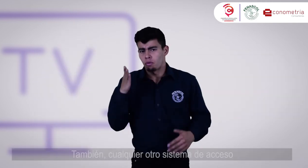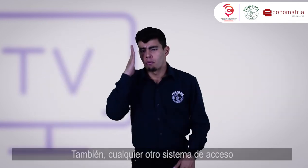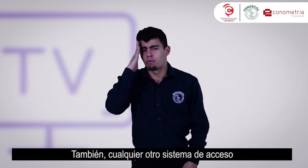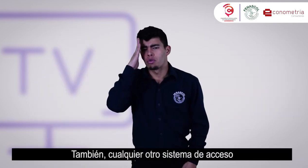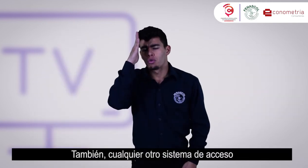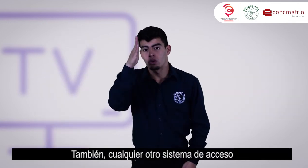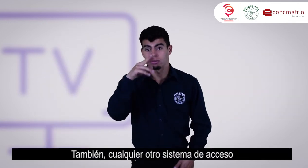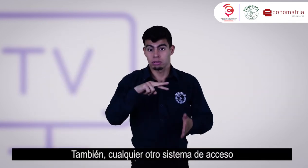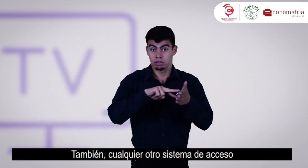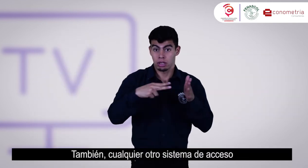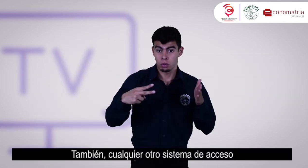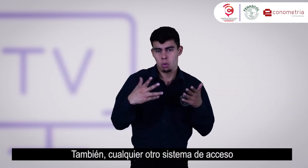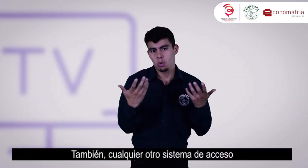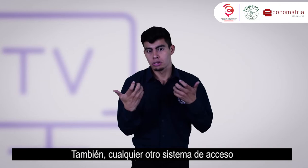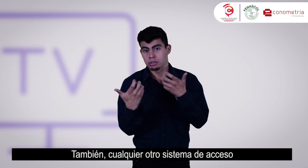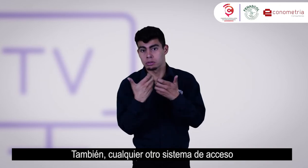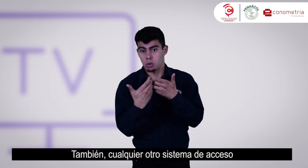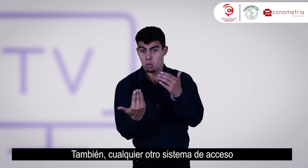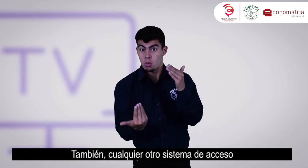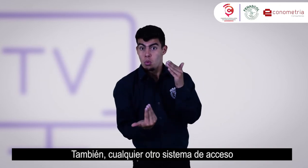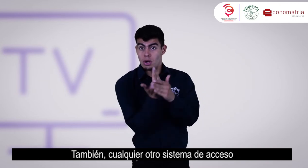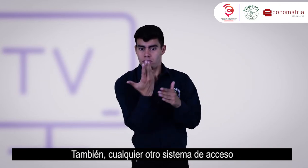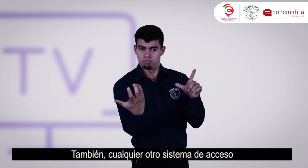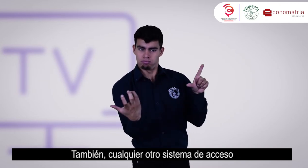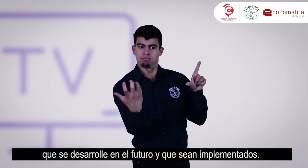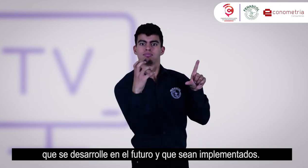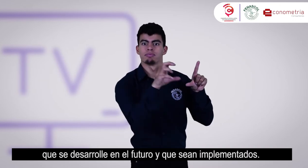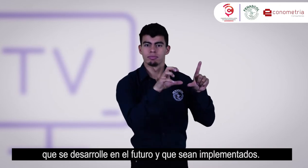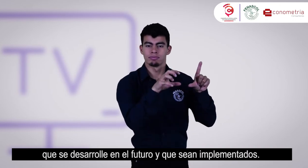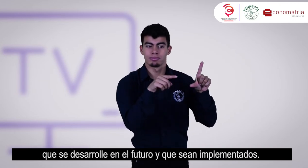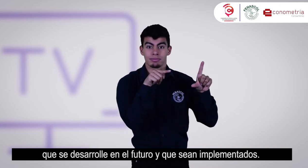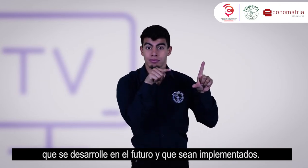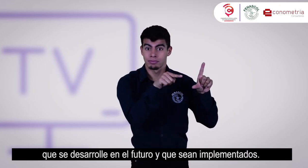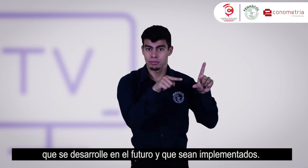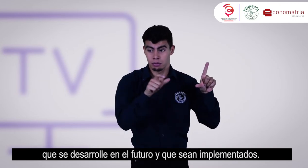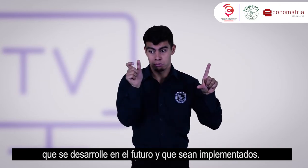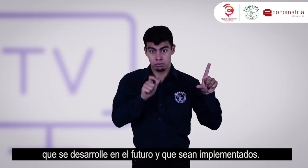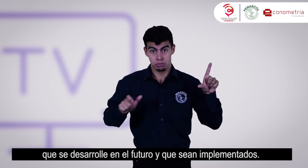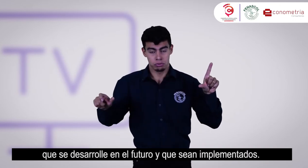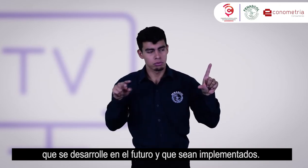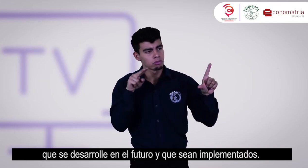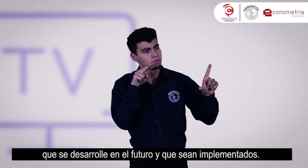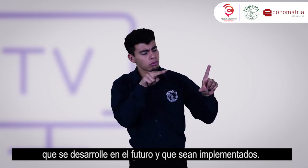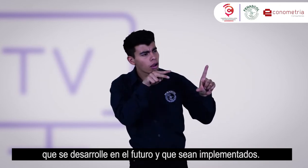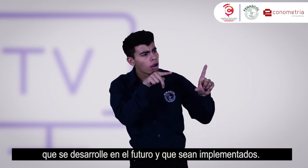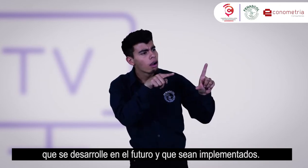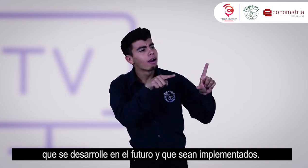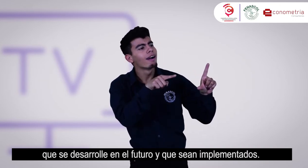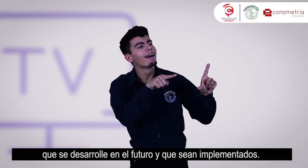También cualquier otro sistema de acceso que se desarrolle en el futuro y sean implementados.